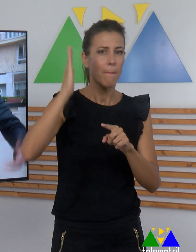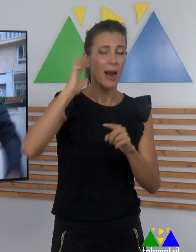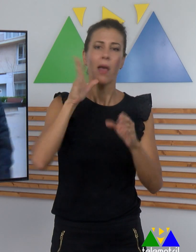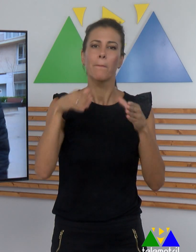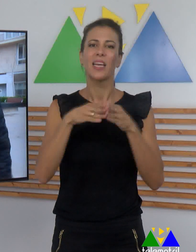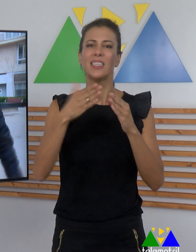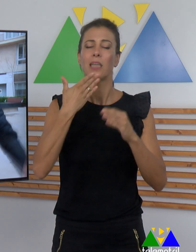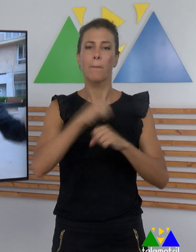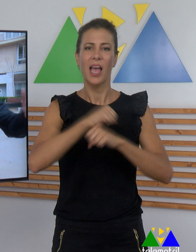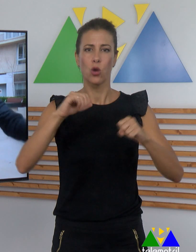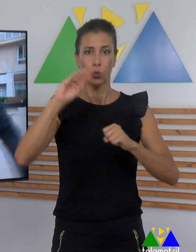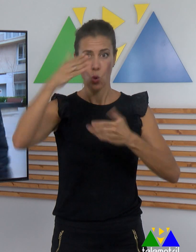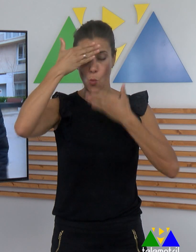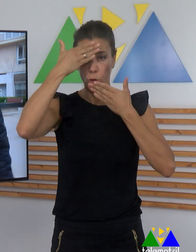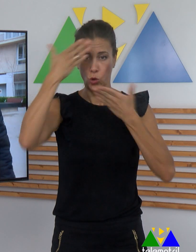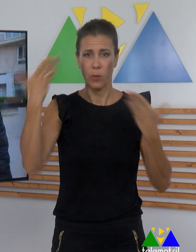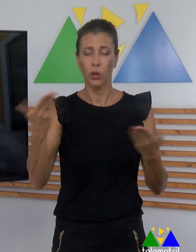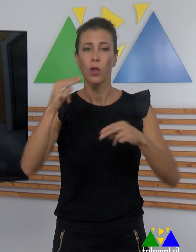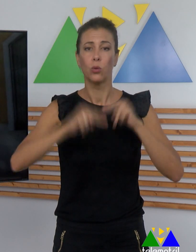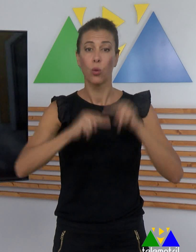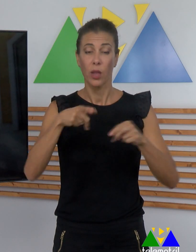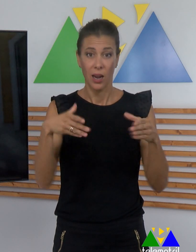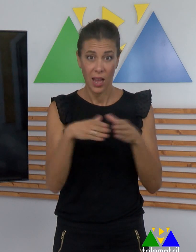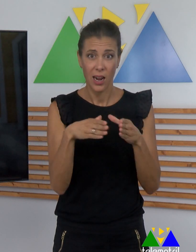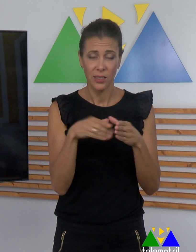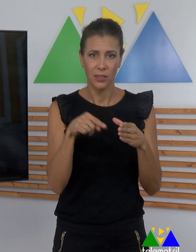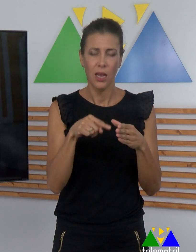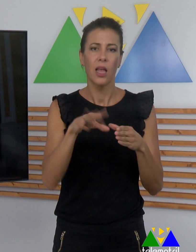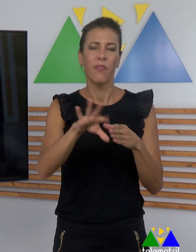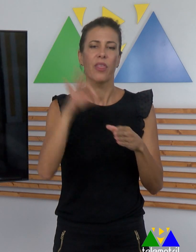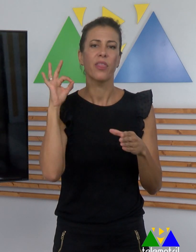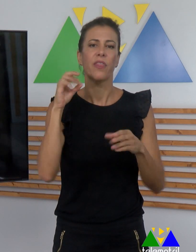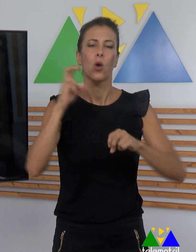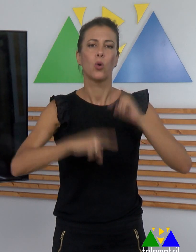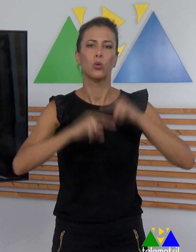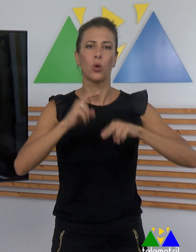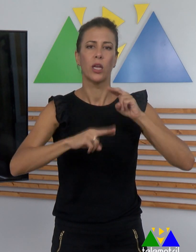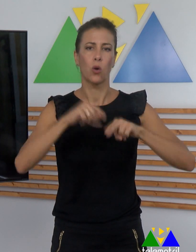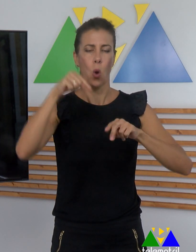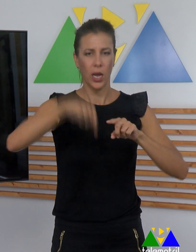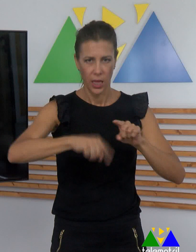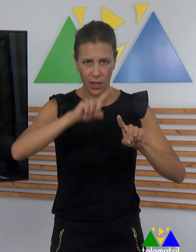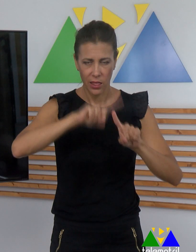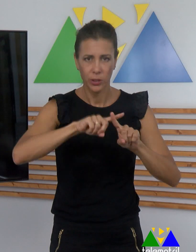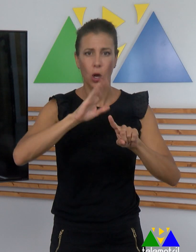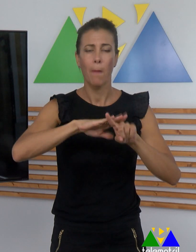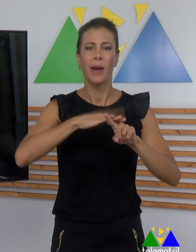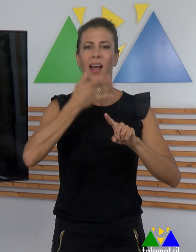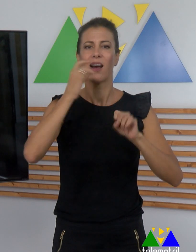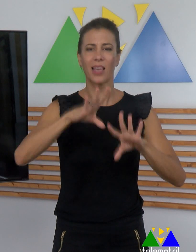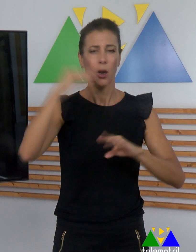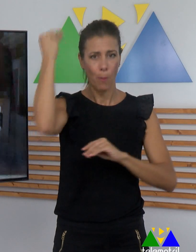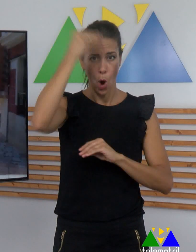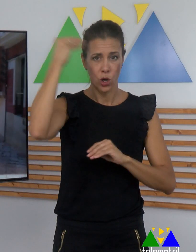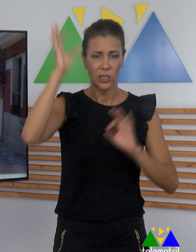mayor de los musulmanes. Cuando se construye la iglesia, deciden construir aquí el cementerio para los moriscos.